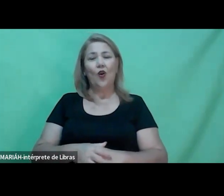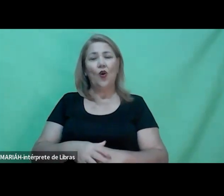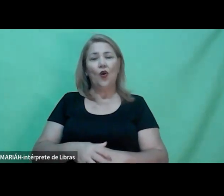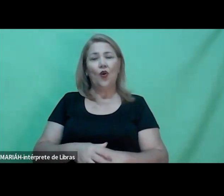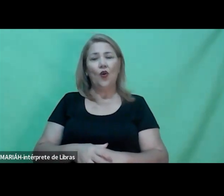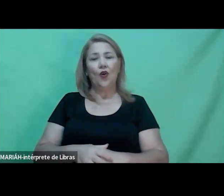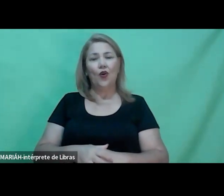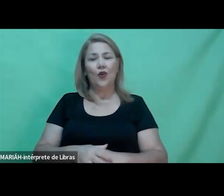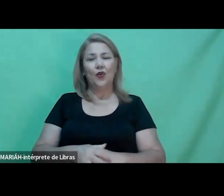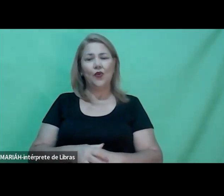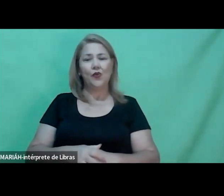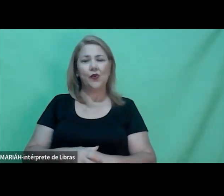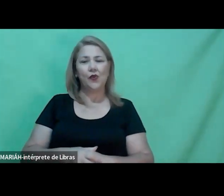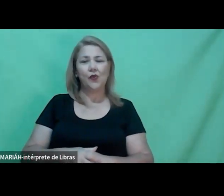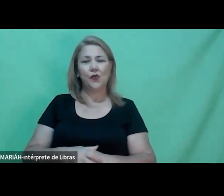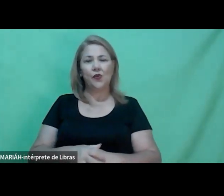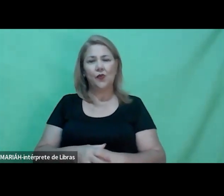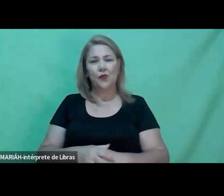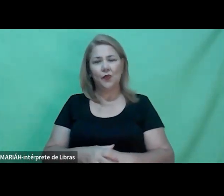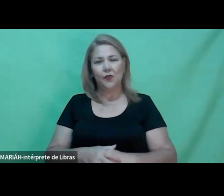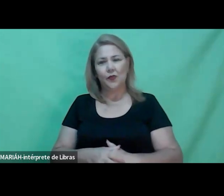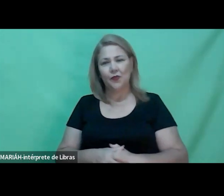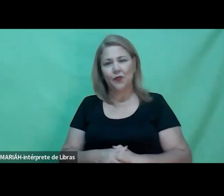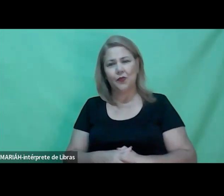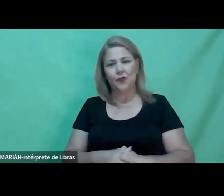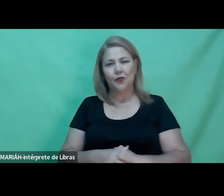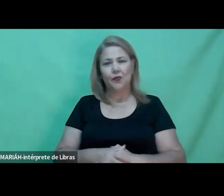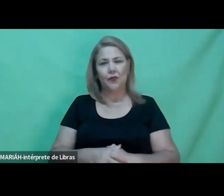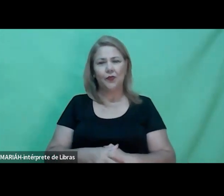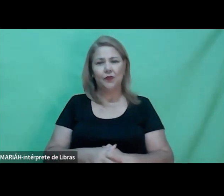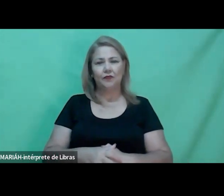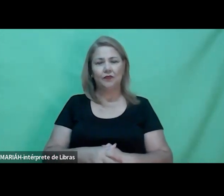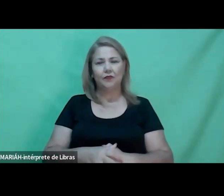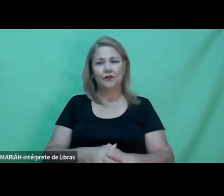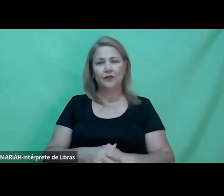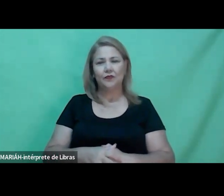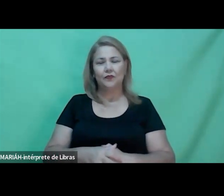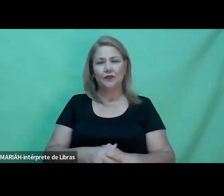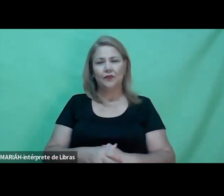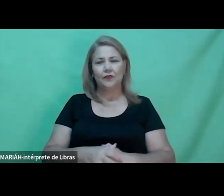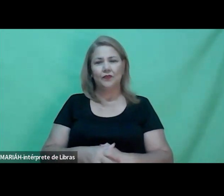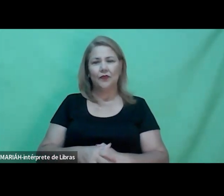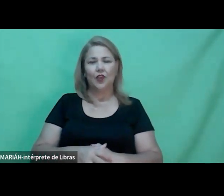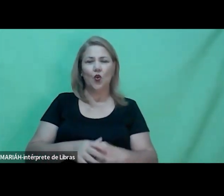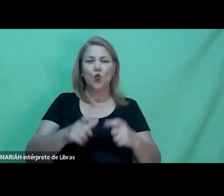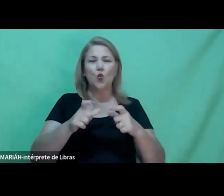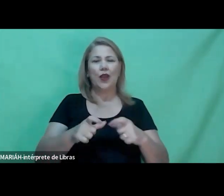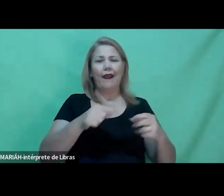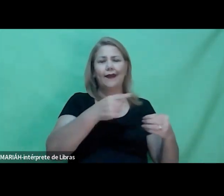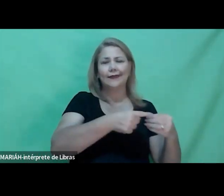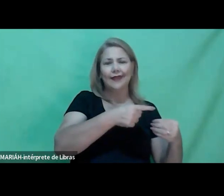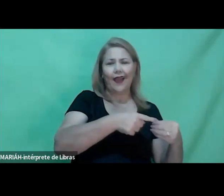qué tan fácil sea para ustedes entre Santa Marta es una ciudad